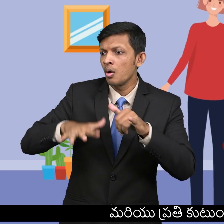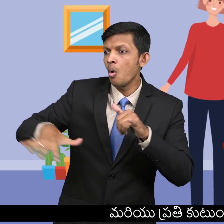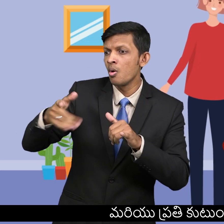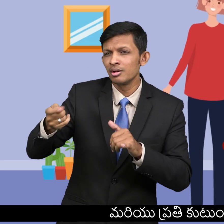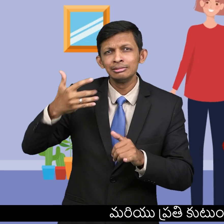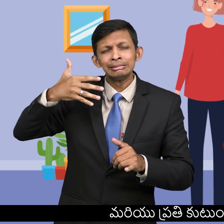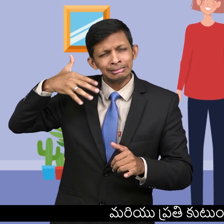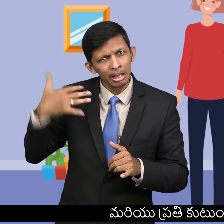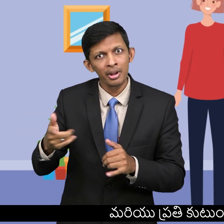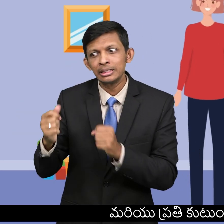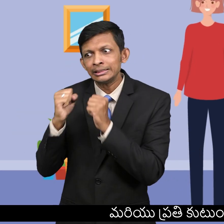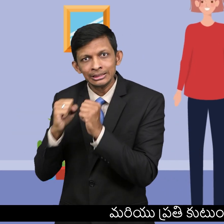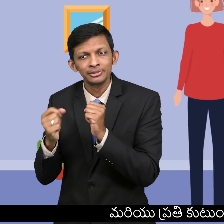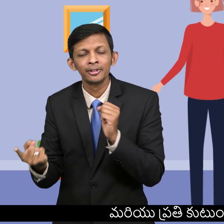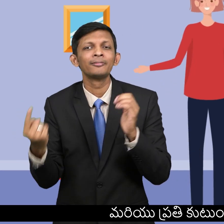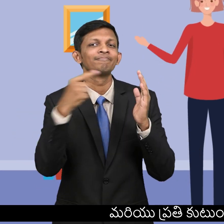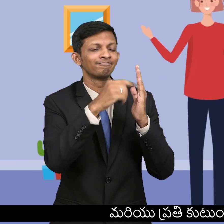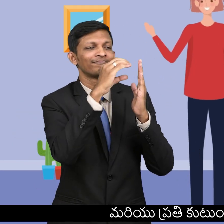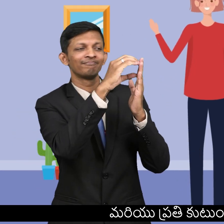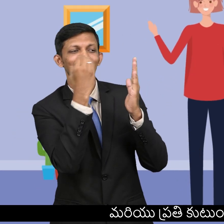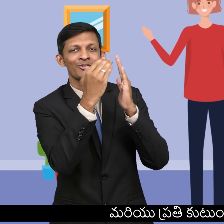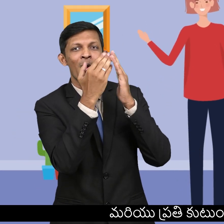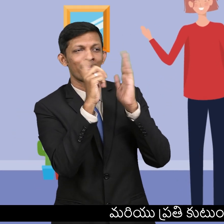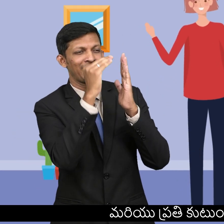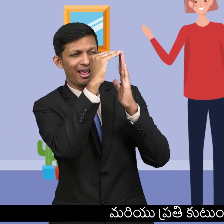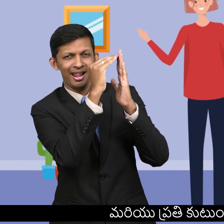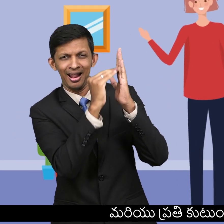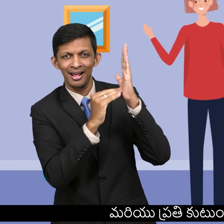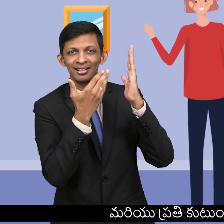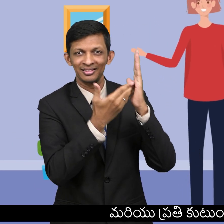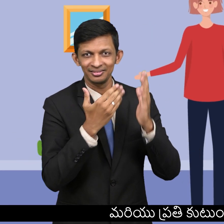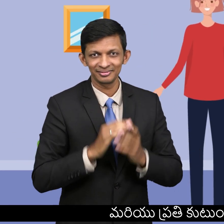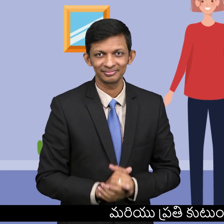ప్రతి కుటుంబం ఒక ఫ్లాట్లో నివసిస్తుంది.